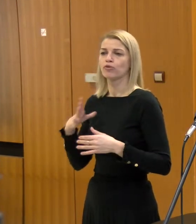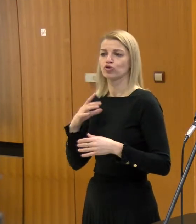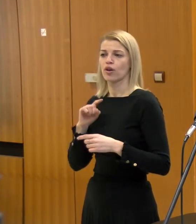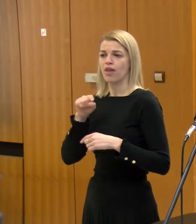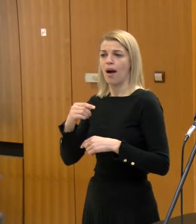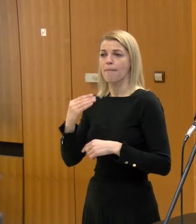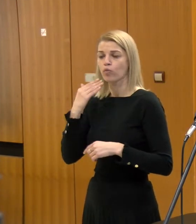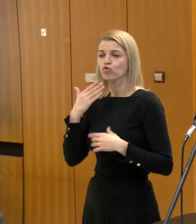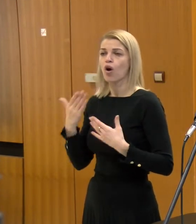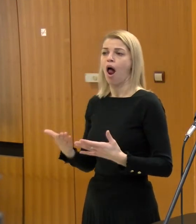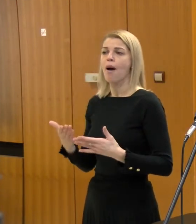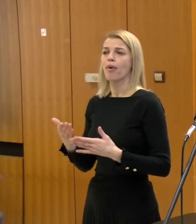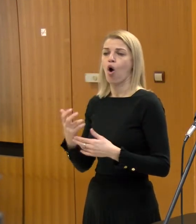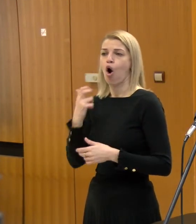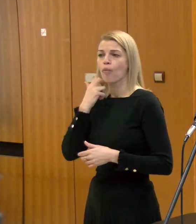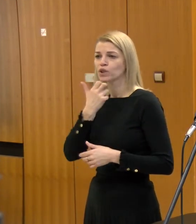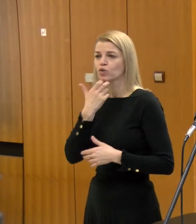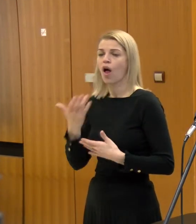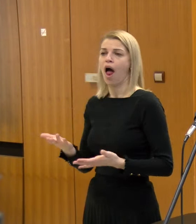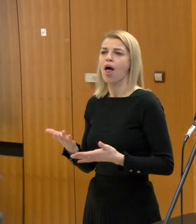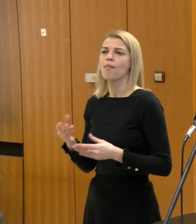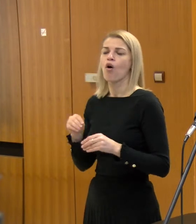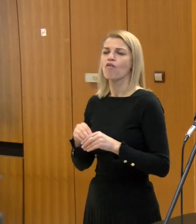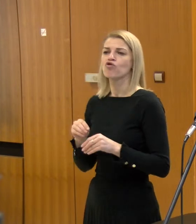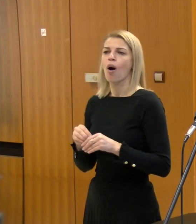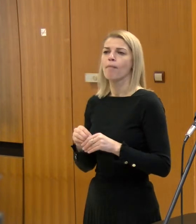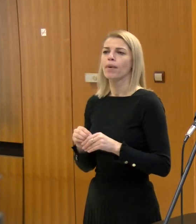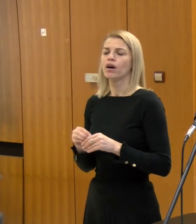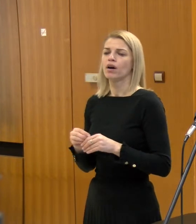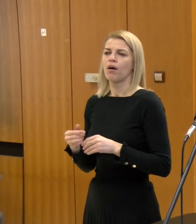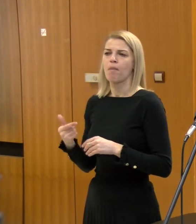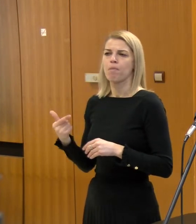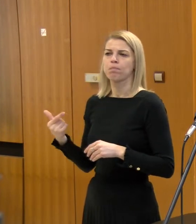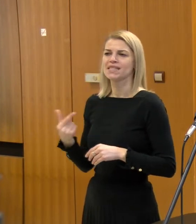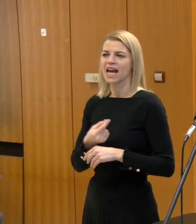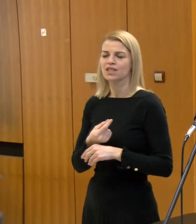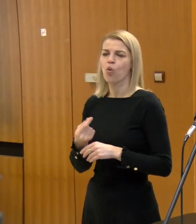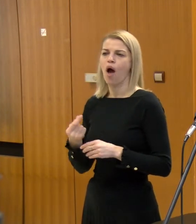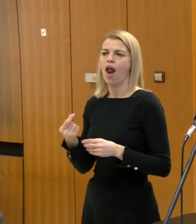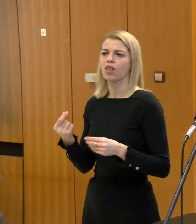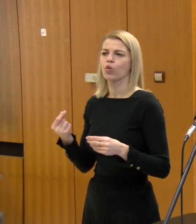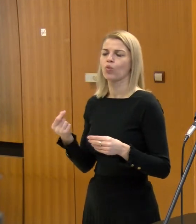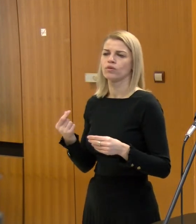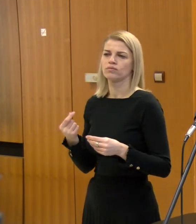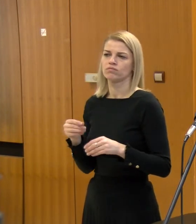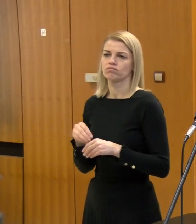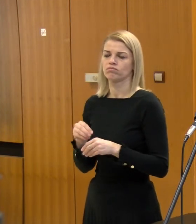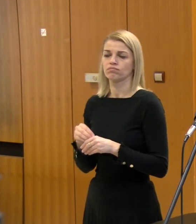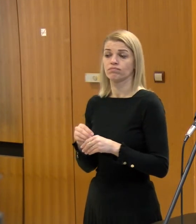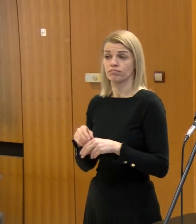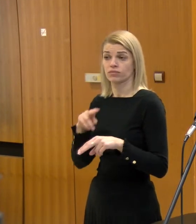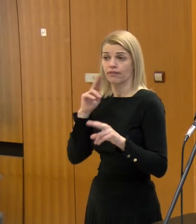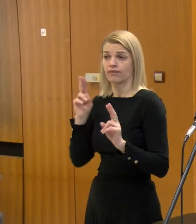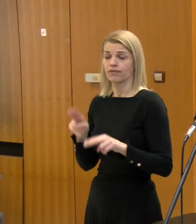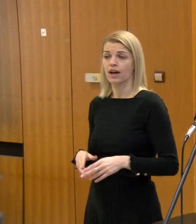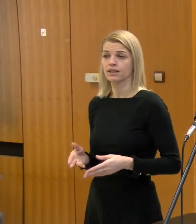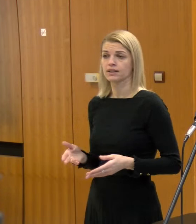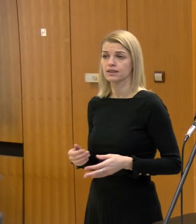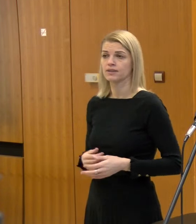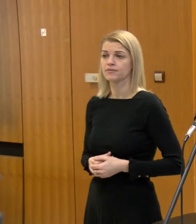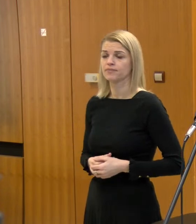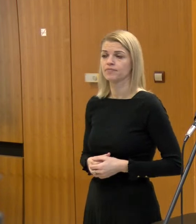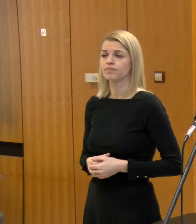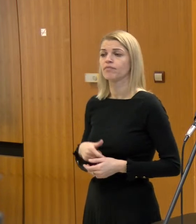homosexuálnu orientáciu alebo bisexuálnu orientáciu a to sú skutočné, reálne fakty, o ktorých deti sa majú